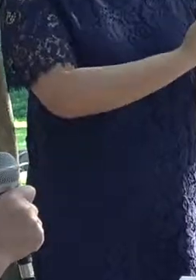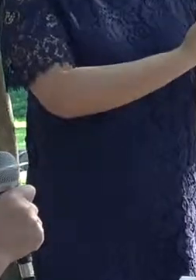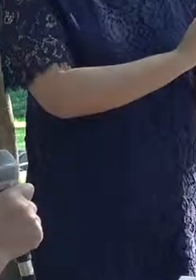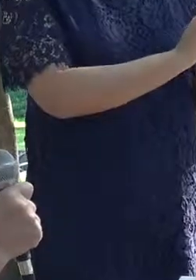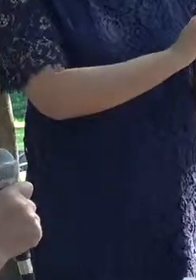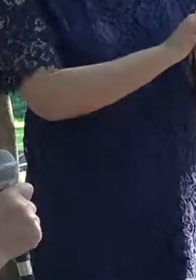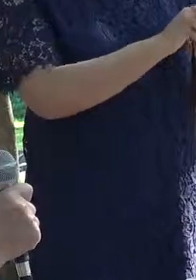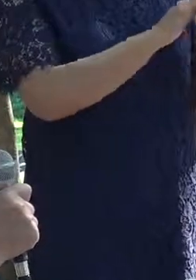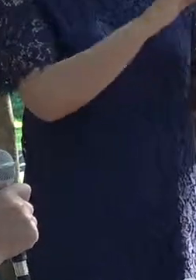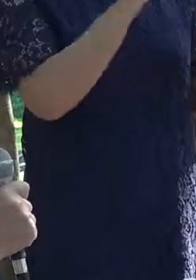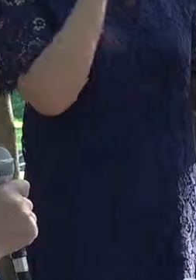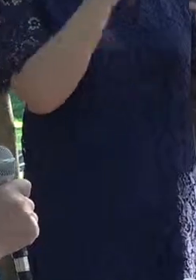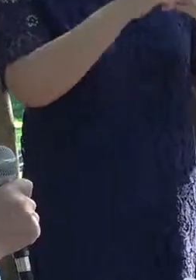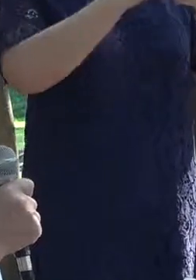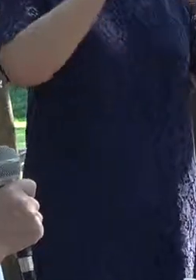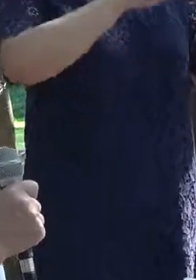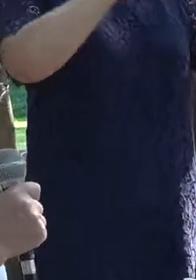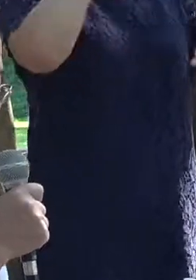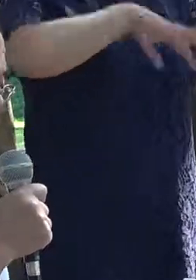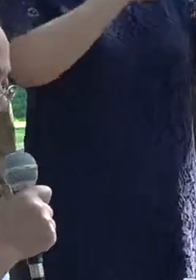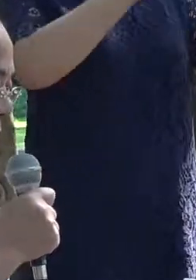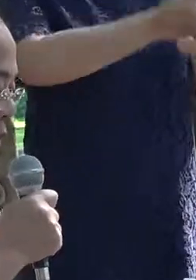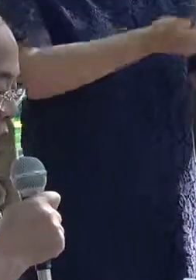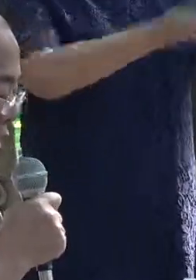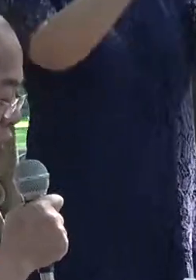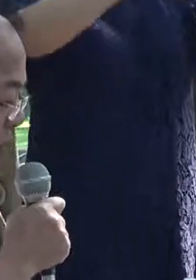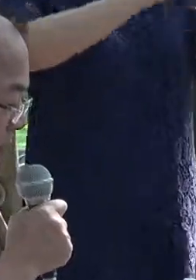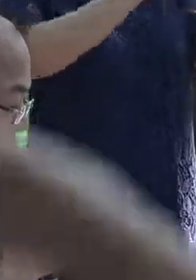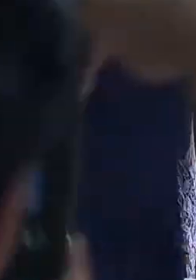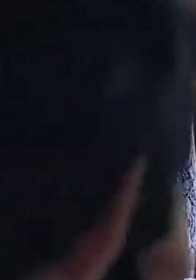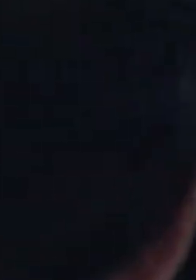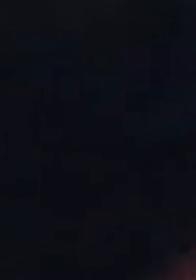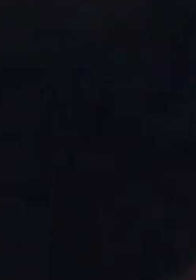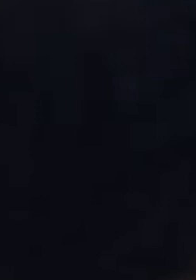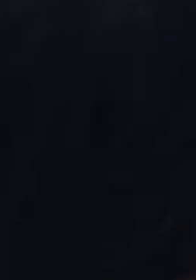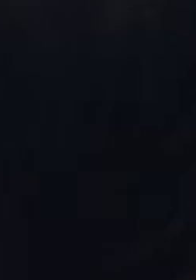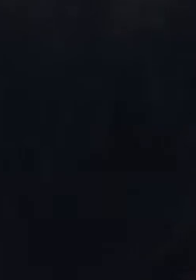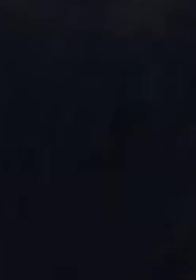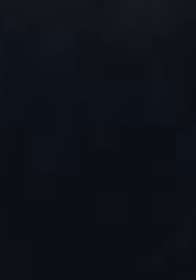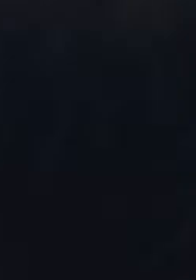主来敬听的牧长，潘顺民牧师，